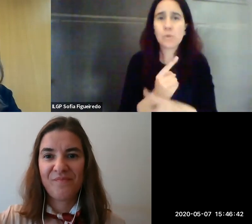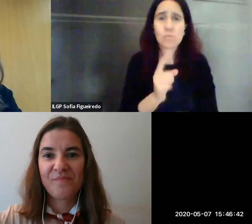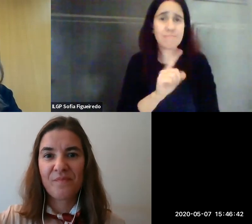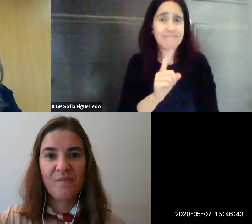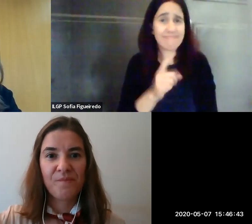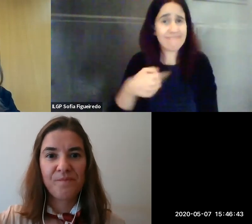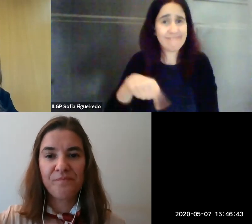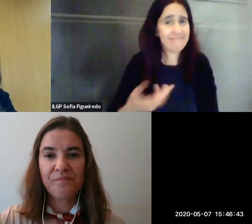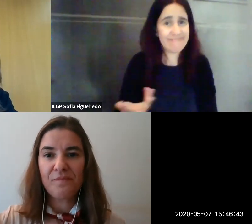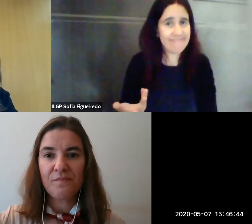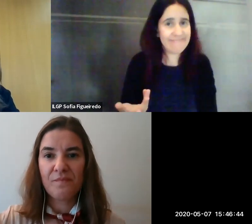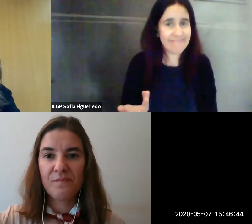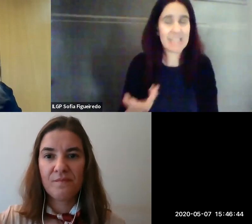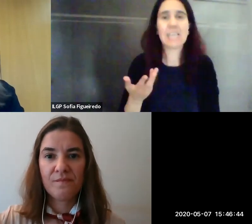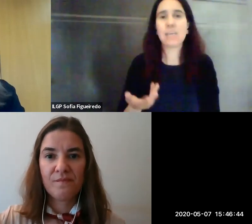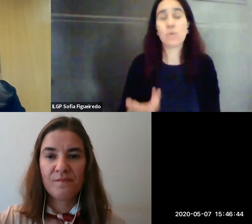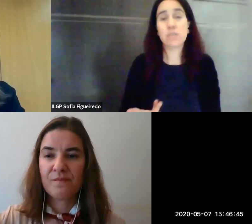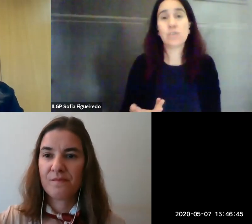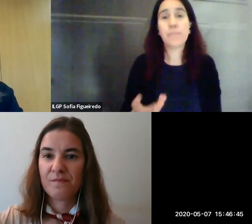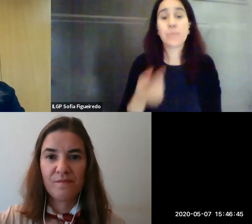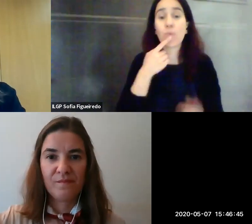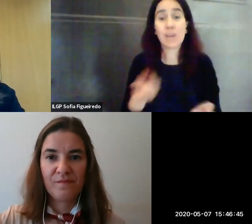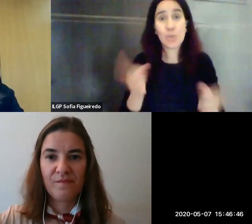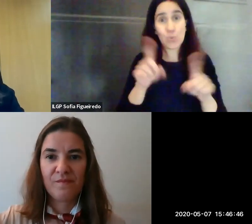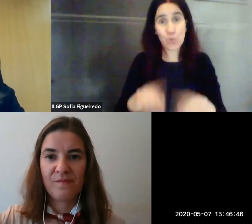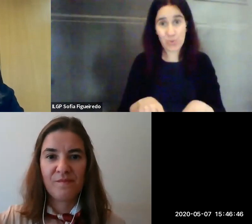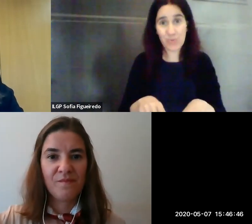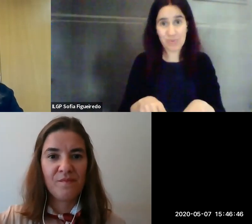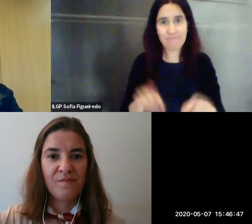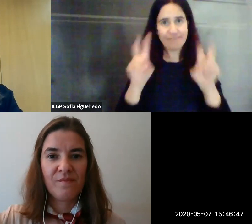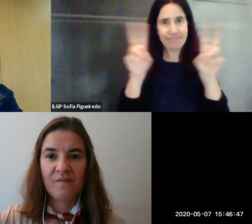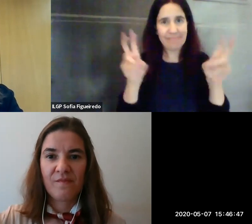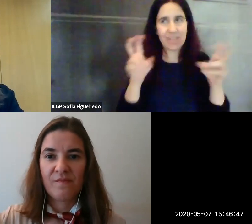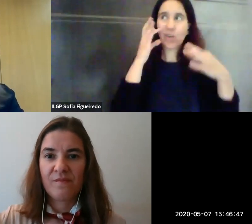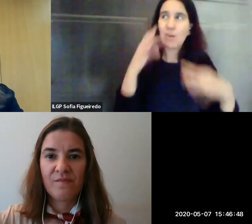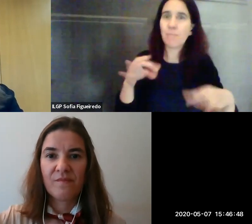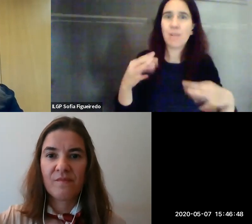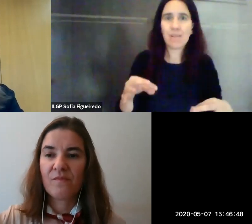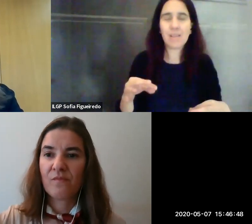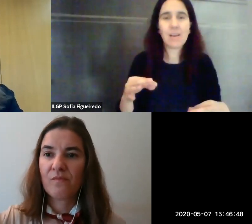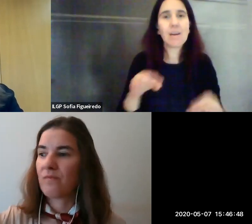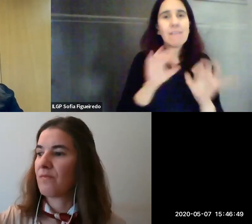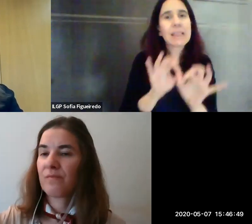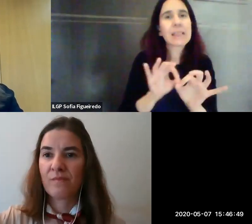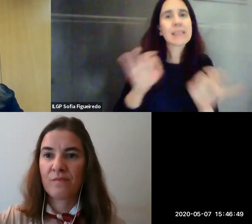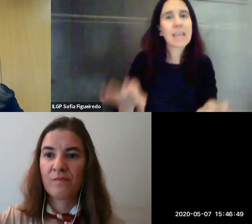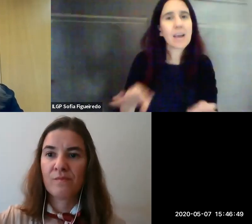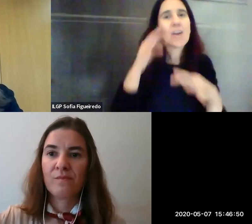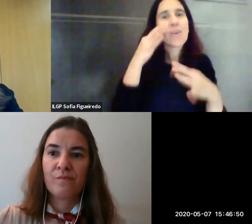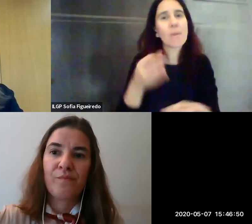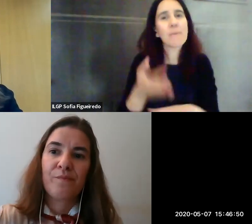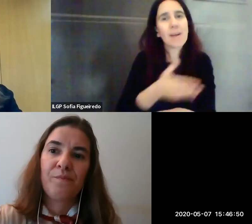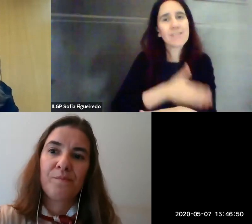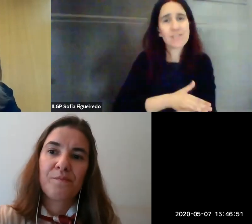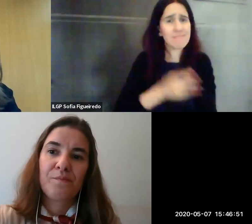seja, o retorno à dita normalidade não vai ser igual à normalidade que tínhamos